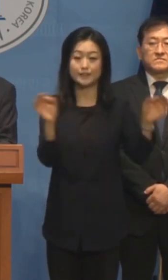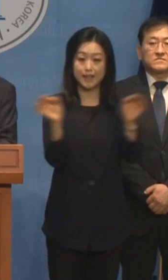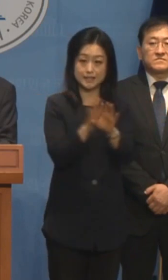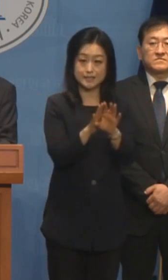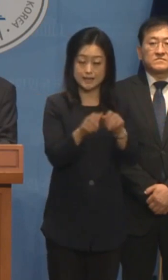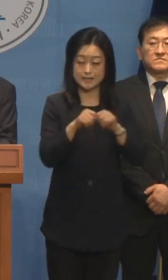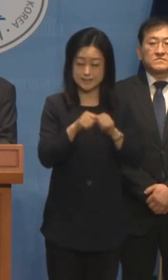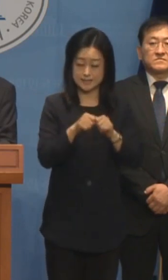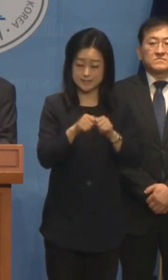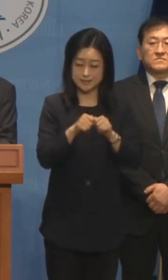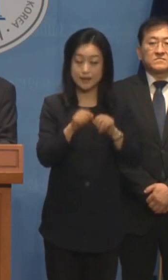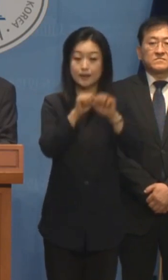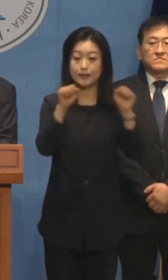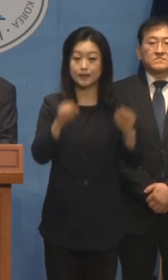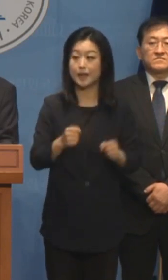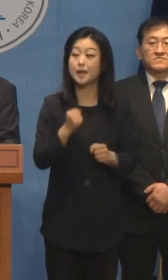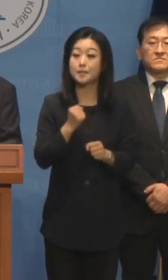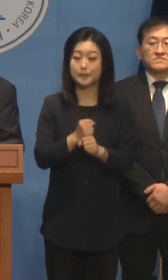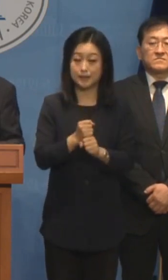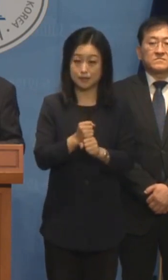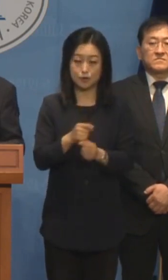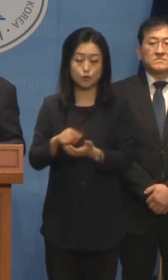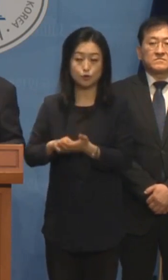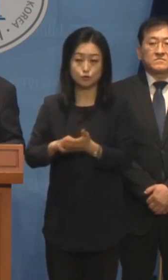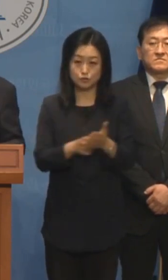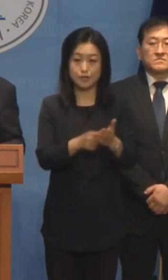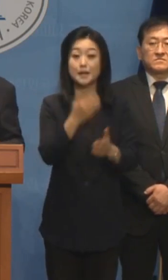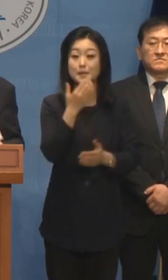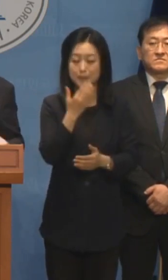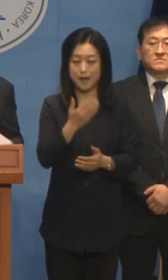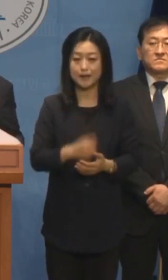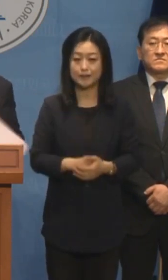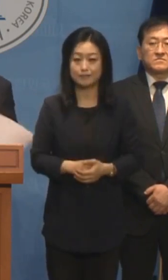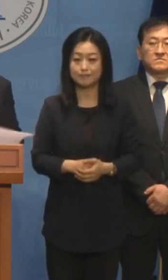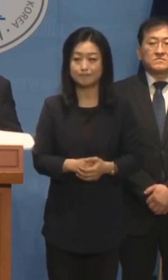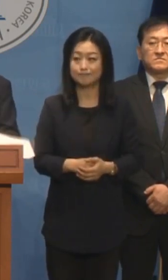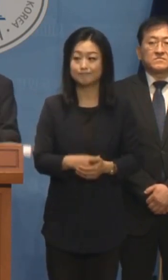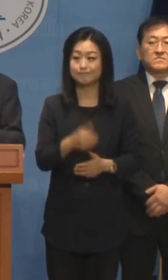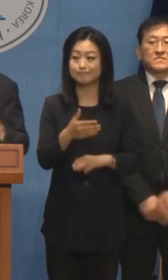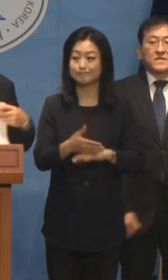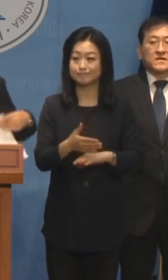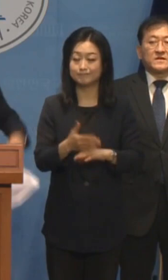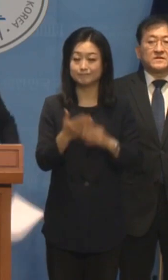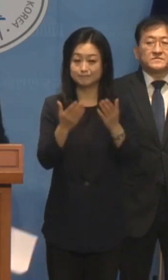정교하게 설계하고 치밀하게 추진해 나가도록 하겠습니다. 이상입니다.